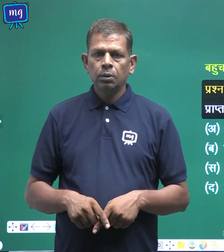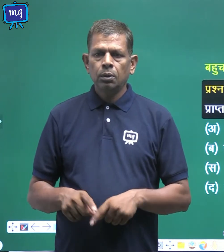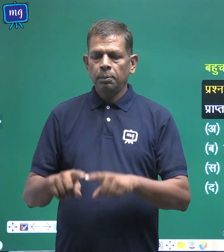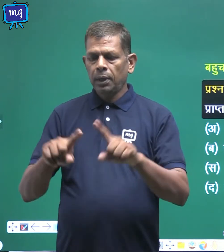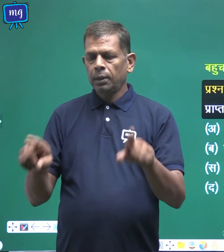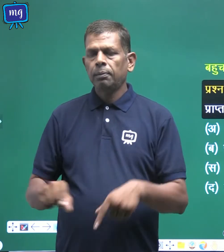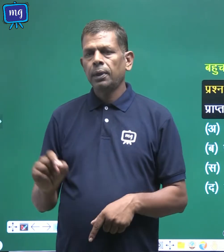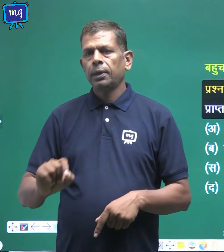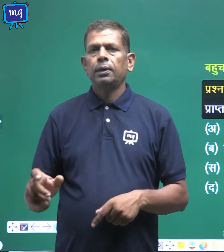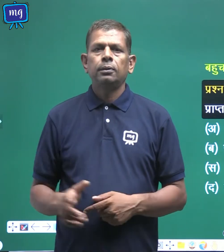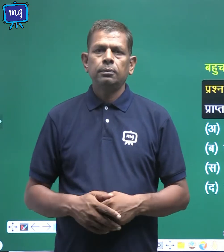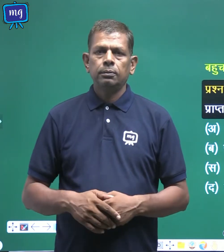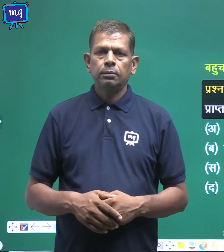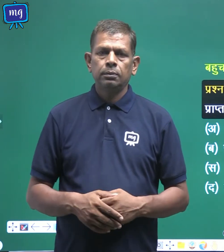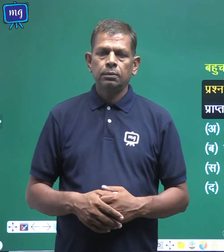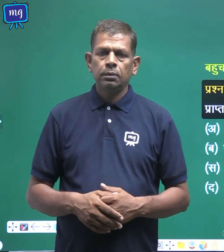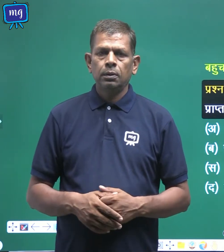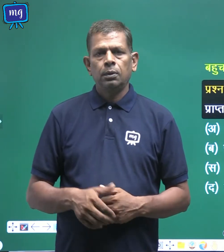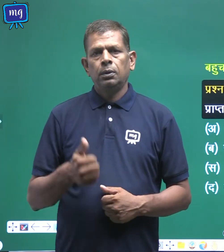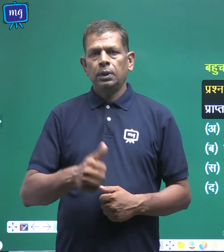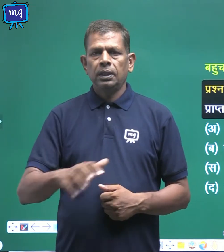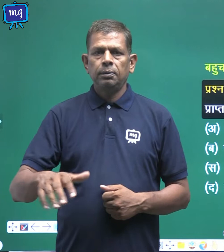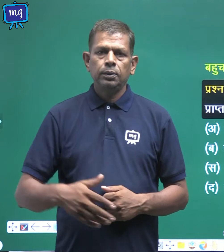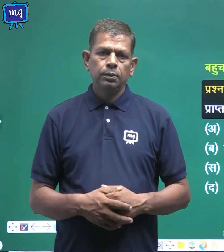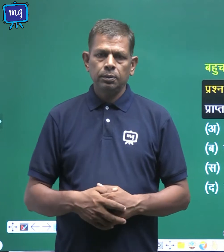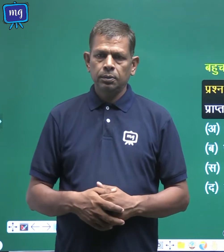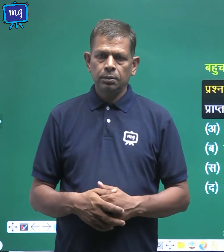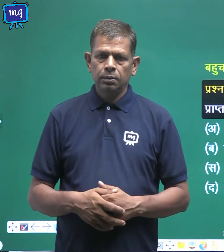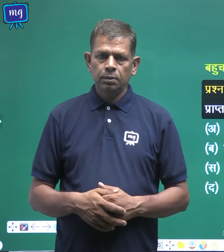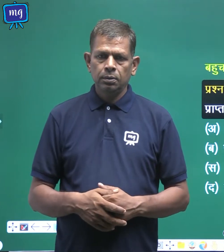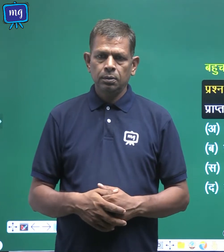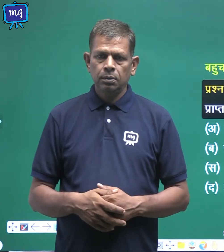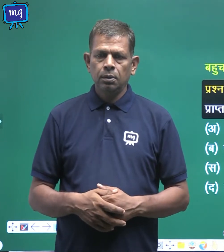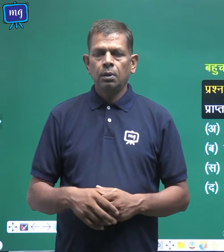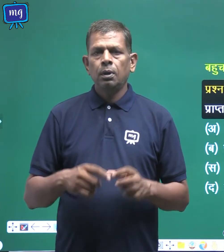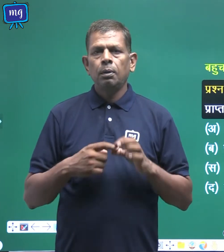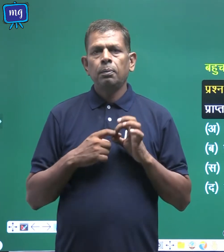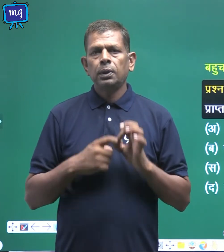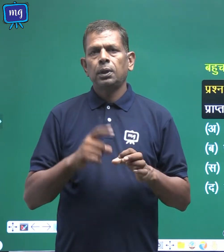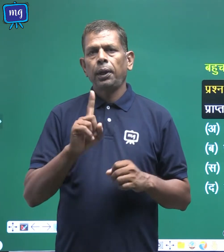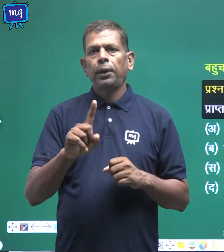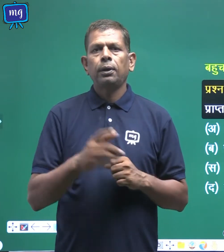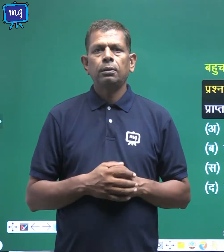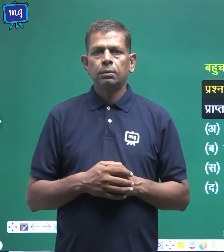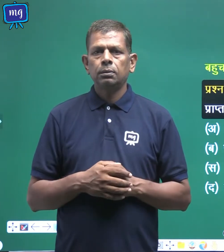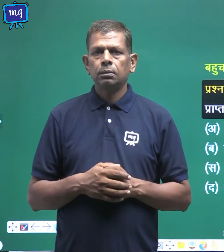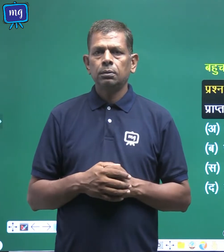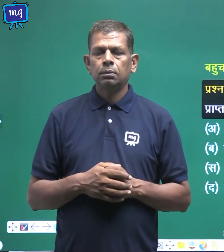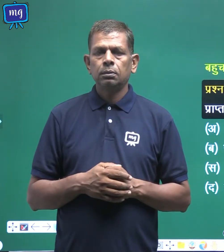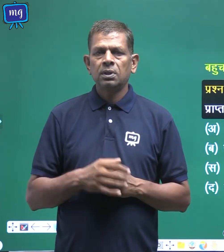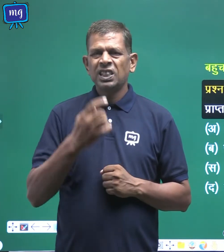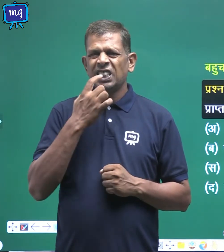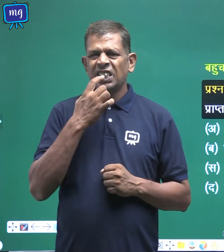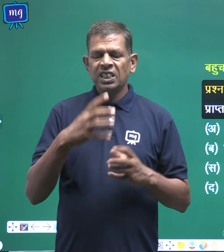ब्रैकेट में लिखना है। ठीक है बच्चों। प्रश्न 1, रुई